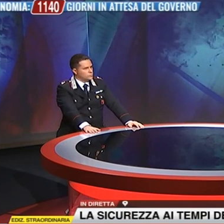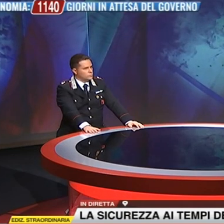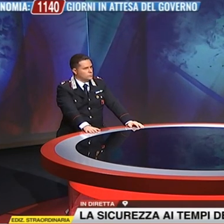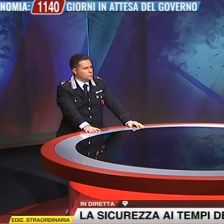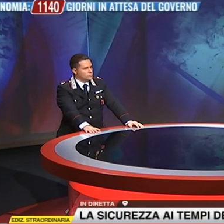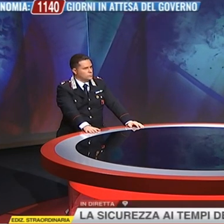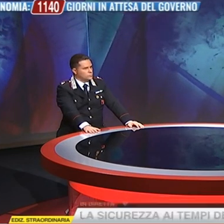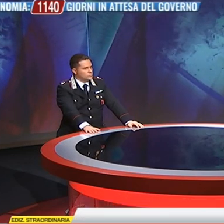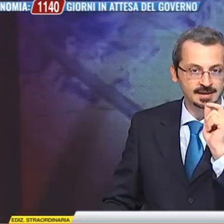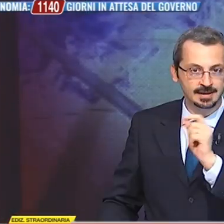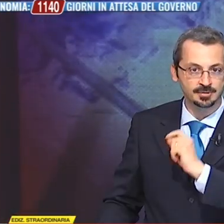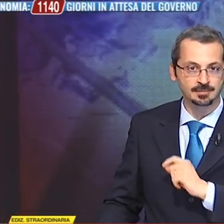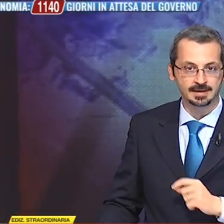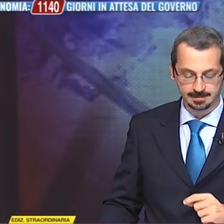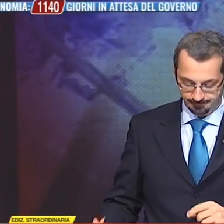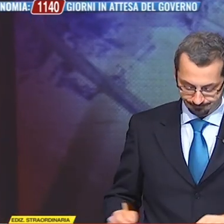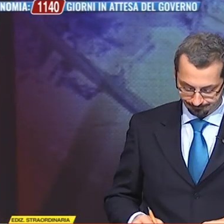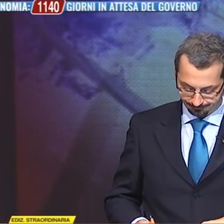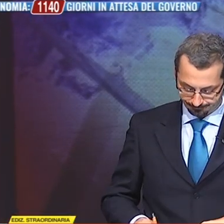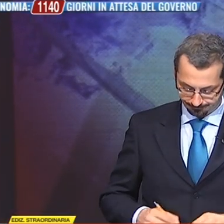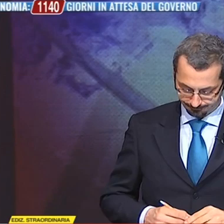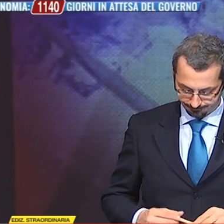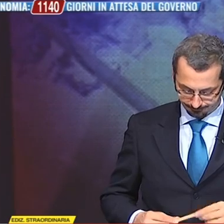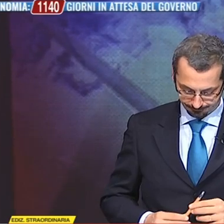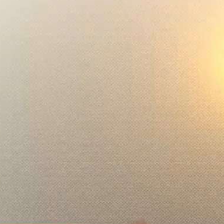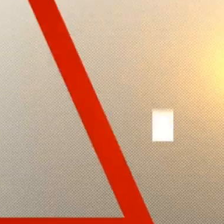maggiore Zampolli, pubblicità e torniamo in diretta.